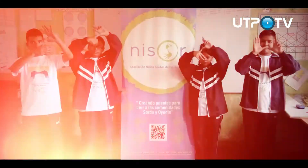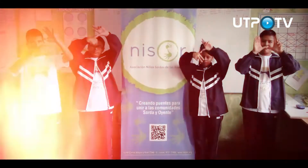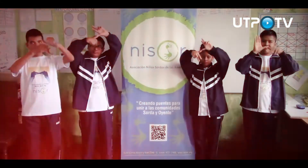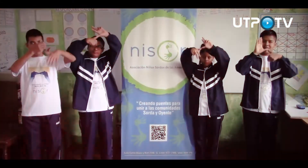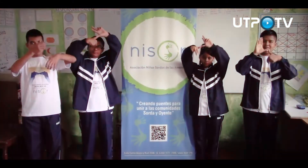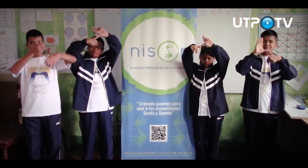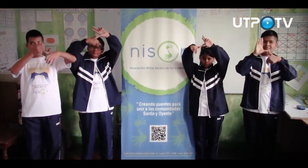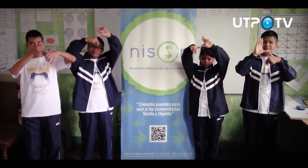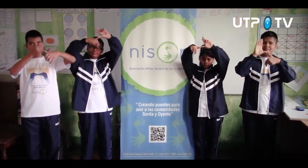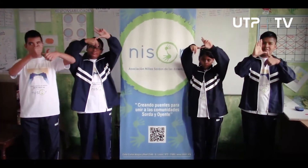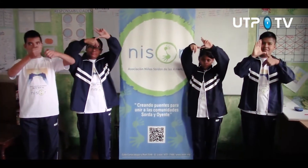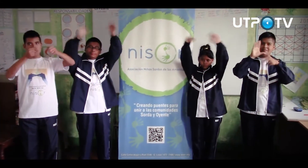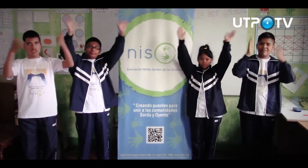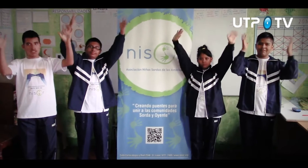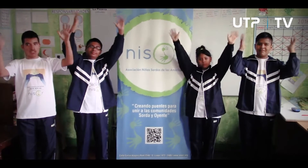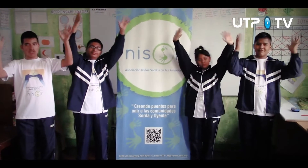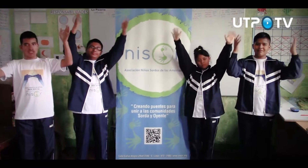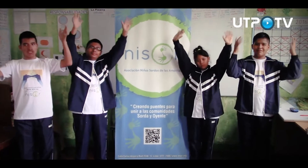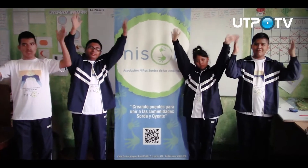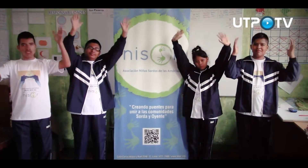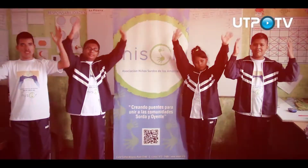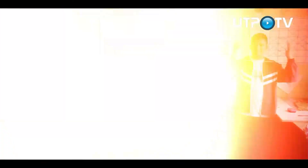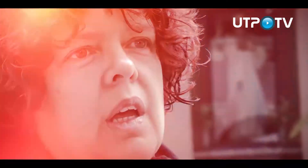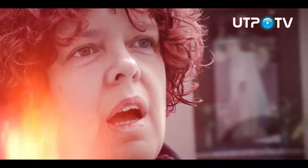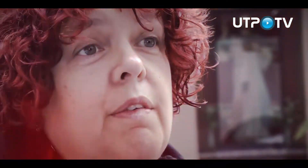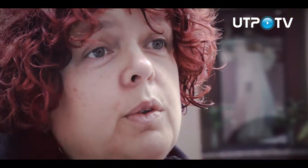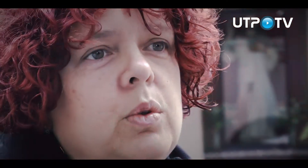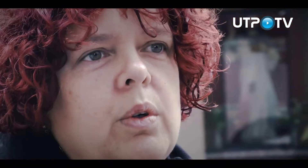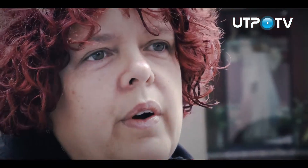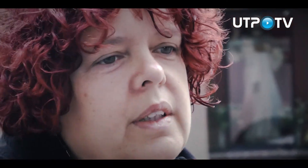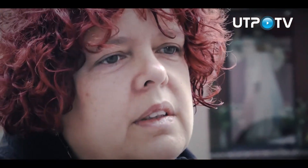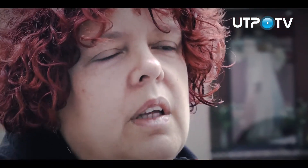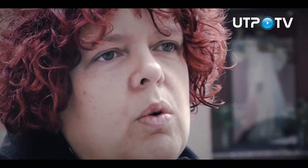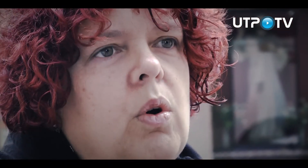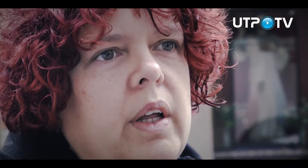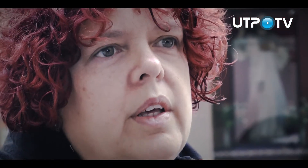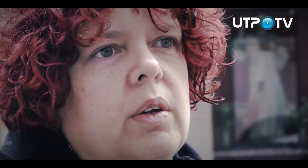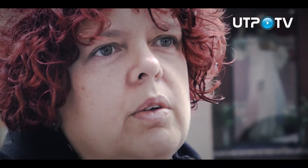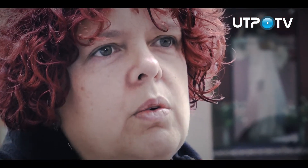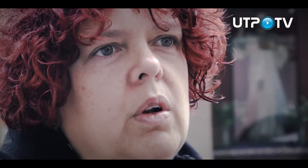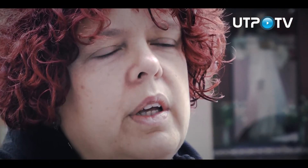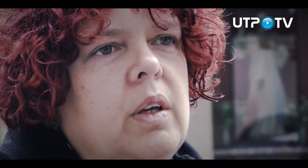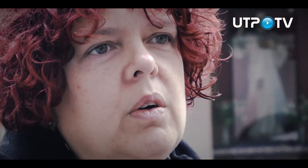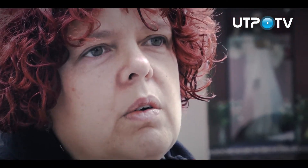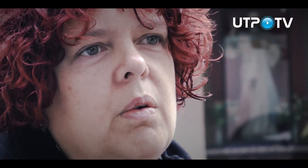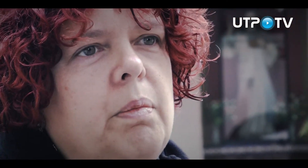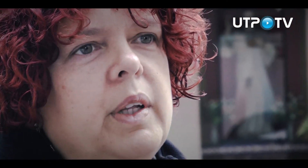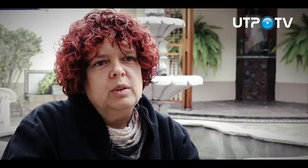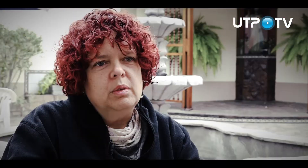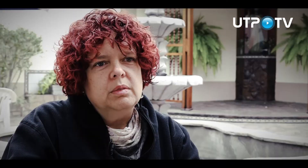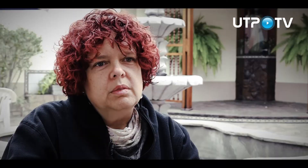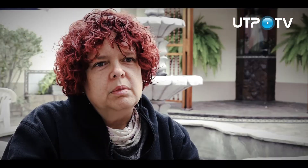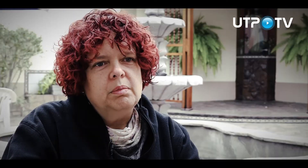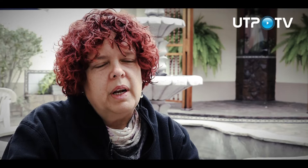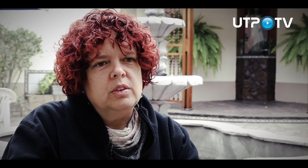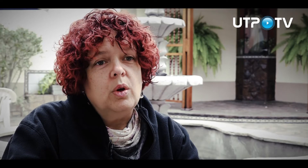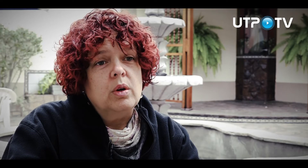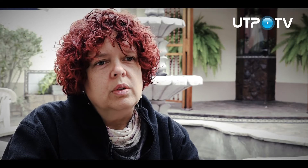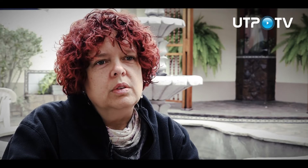¿Cuál es la meta de Nisora Futuro? A Futuro es hacer un colegio, un colegio completo para sordos,